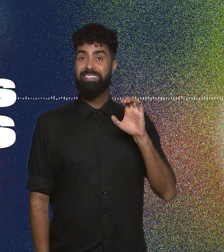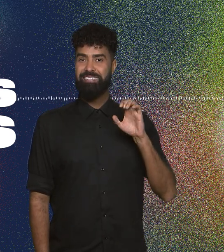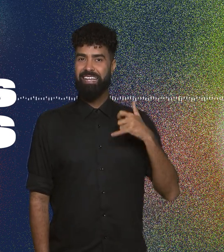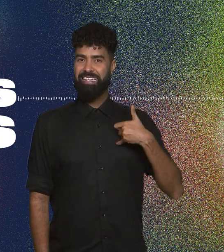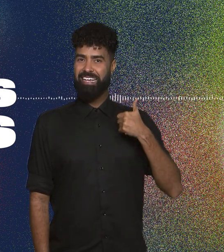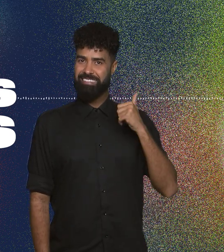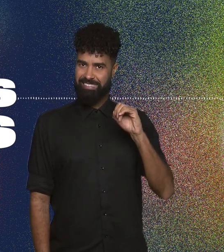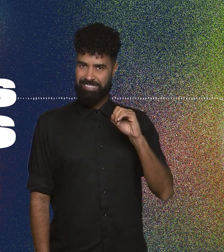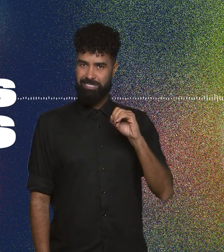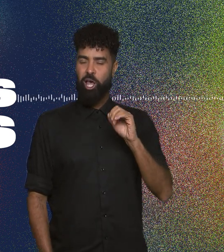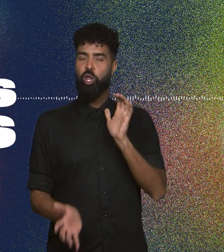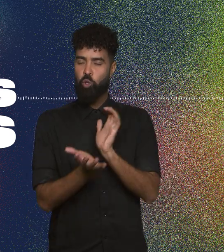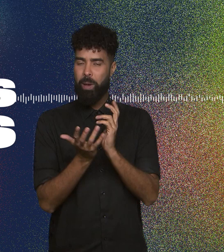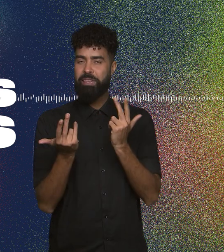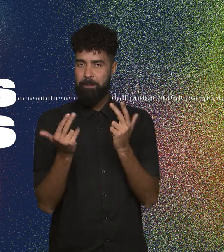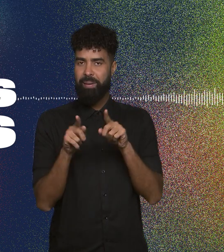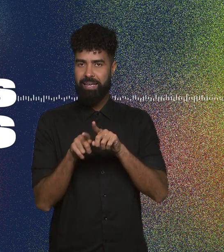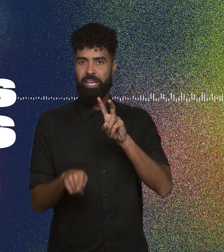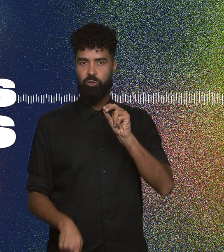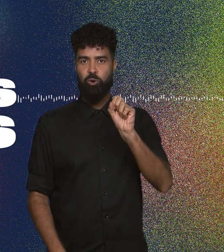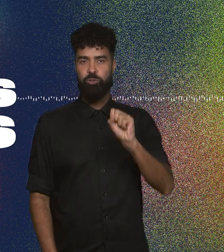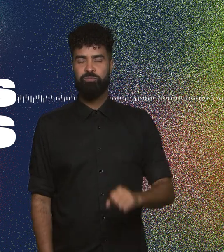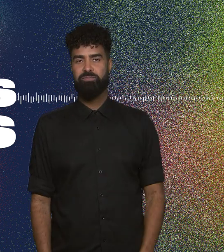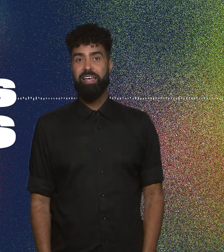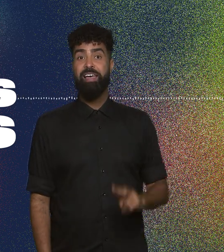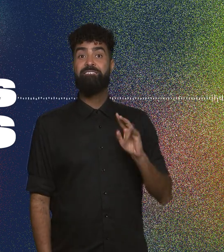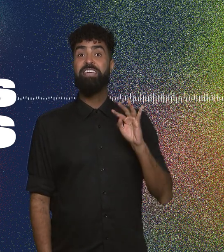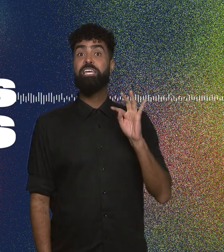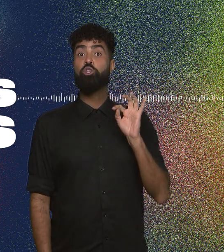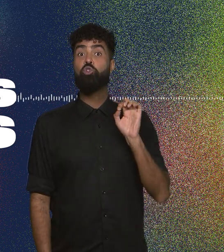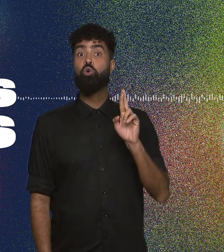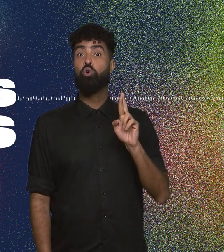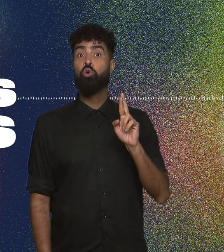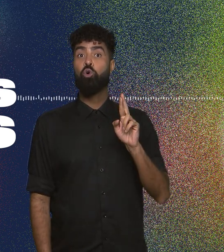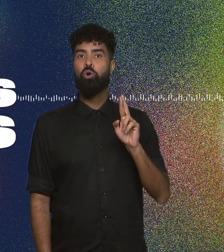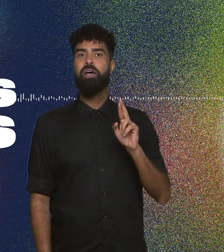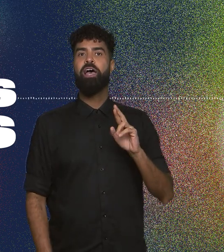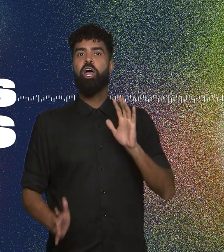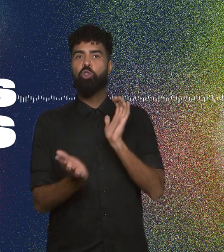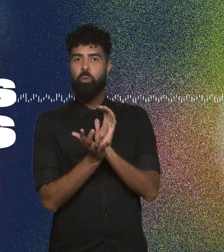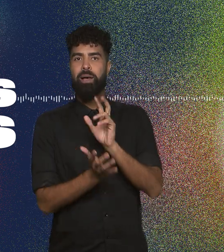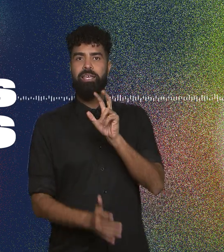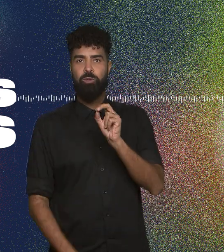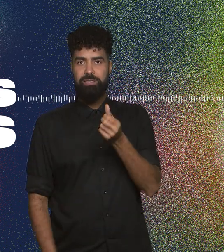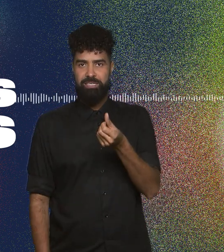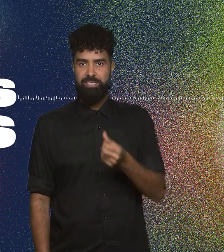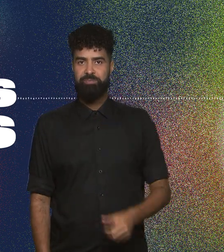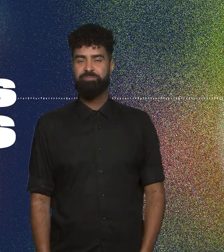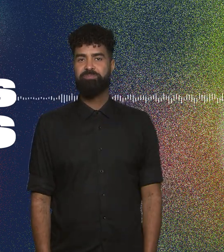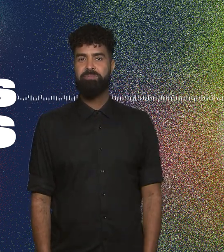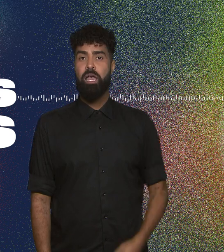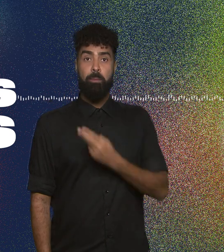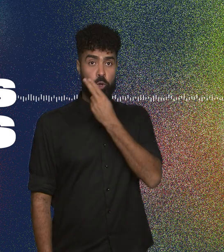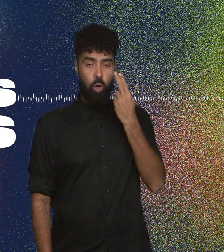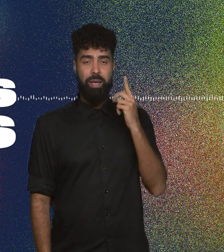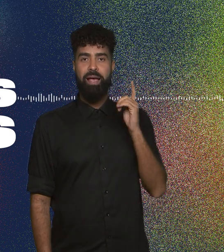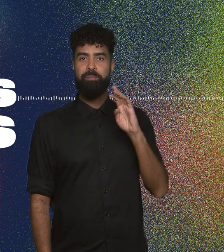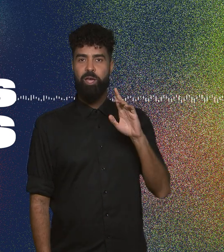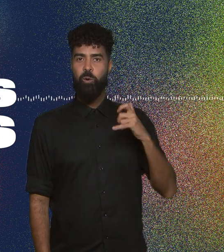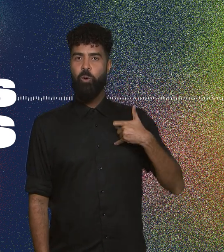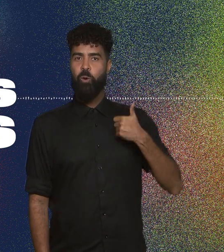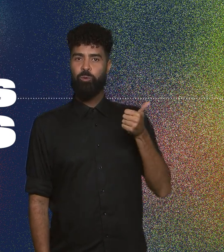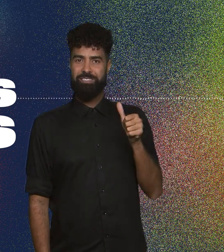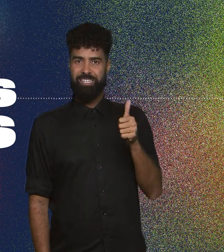sou da 508. Sou Victor Hugo, pai de Pela de Vitor, e eu sou da 506 também. Meu nome é Gabriel, tenho 11 anos e